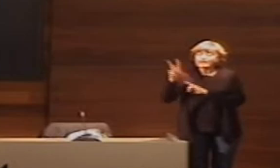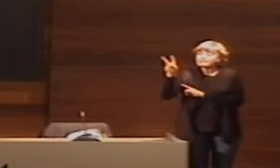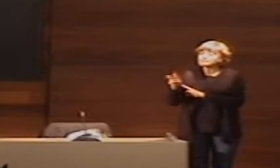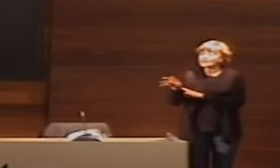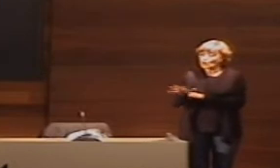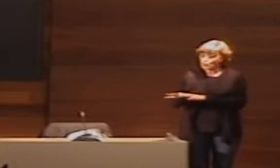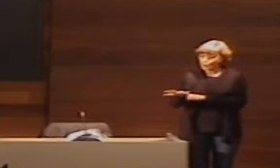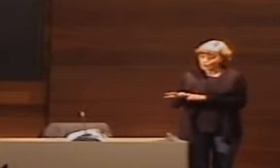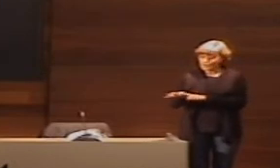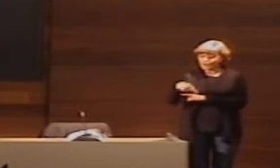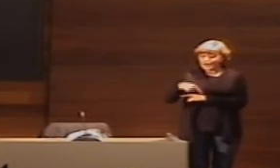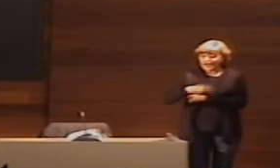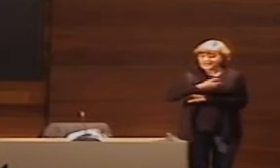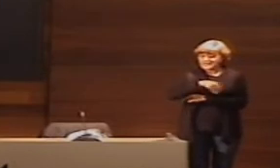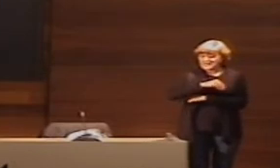en España creo que hay